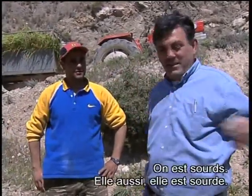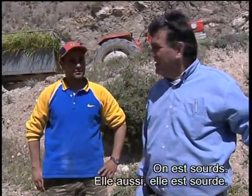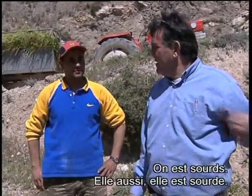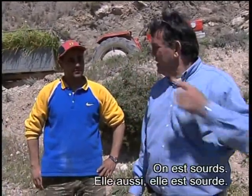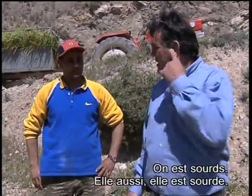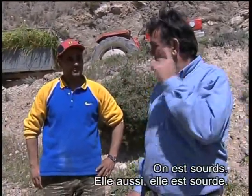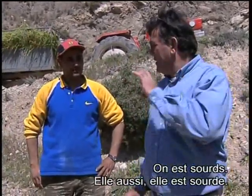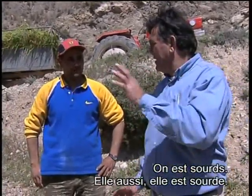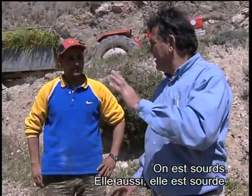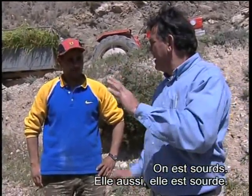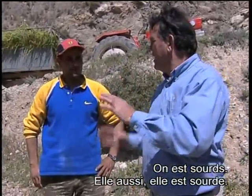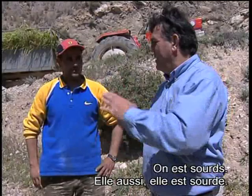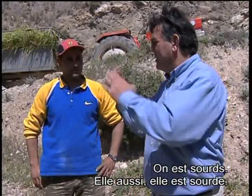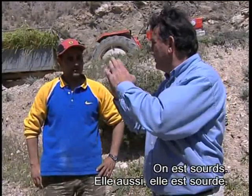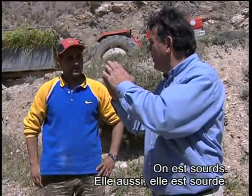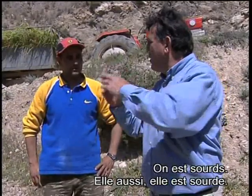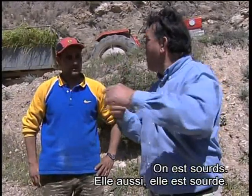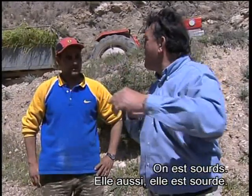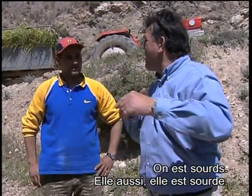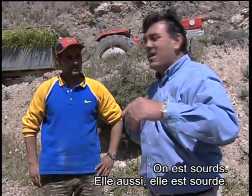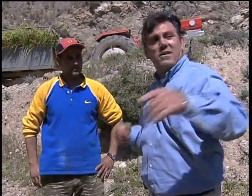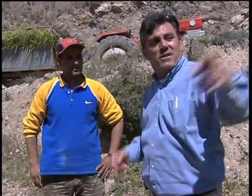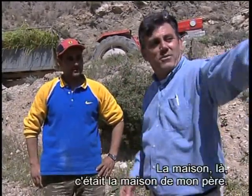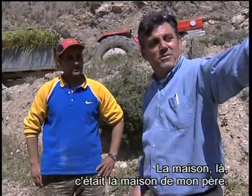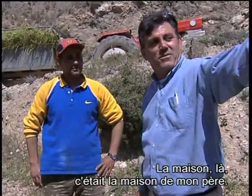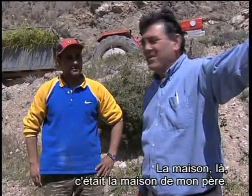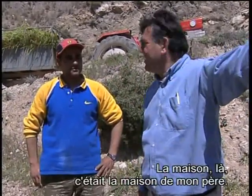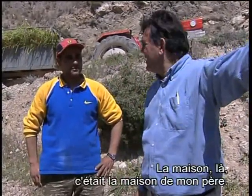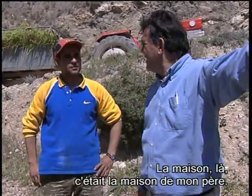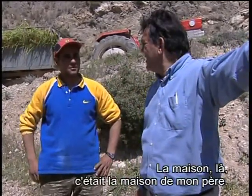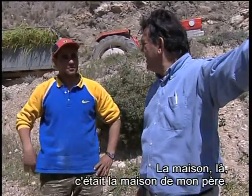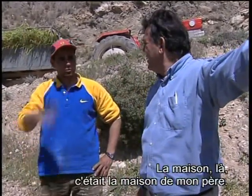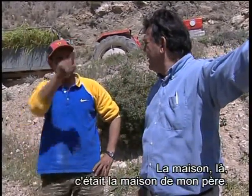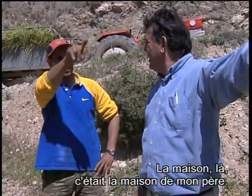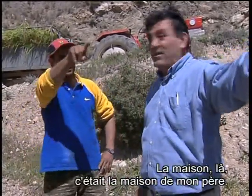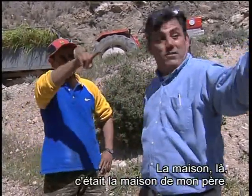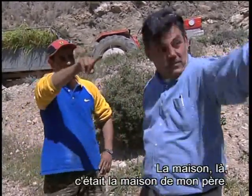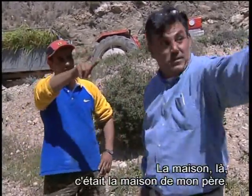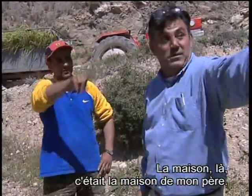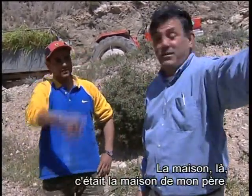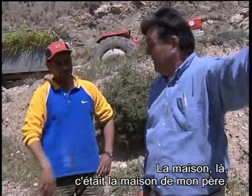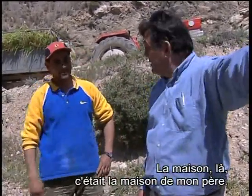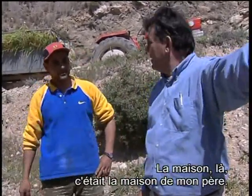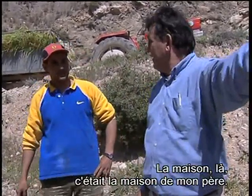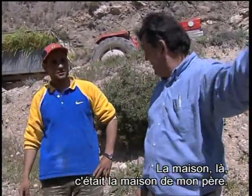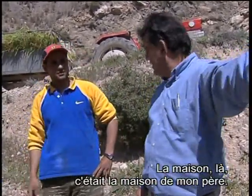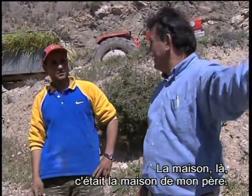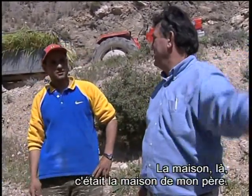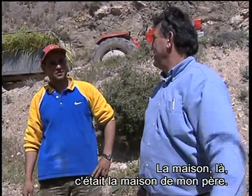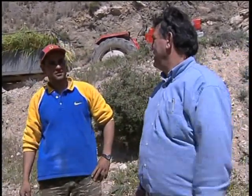On est sourds. Elle aussi, elle est sourde. La maison, là, c'était la maison de mon père.